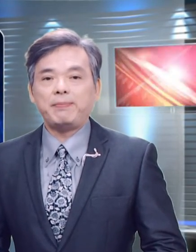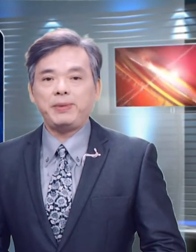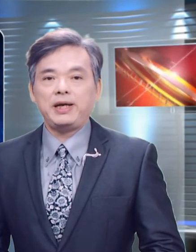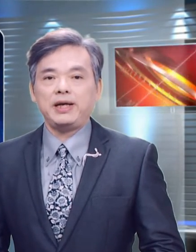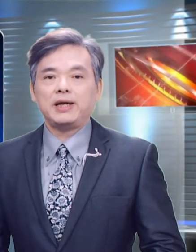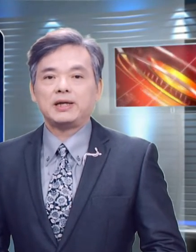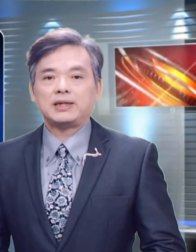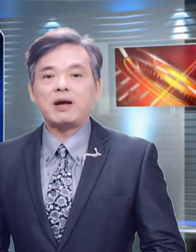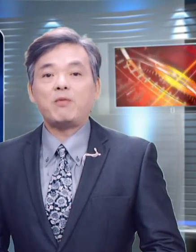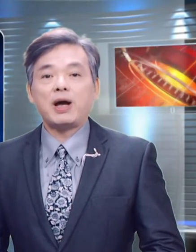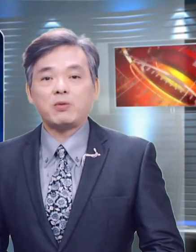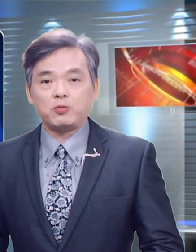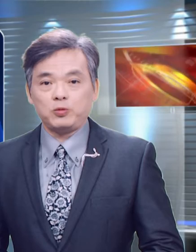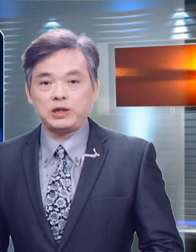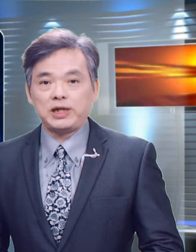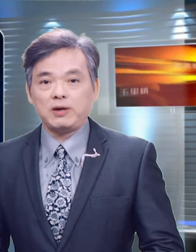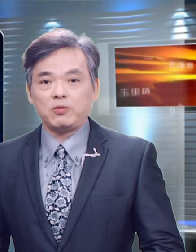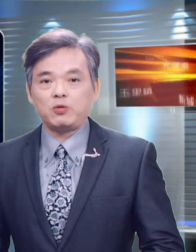个案病例